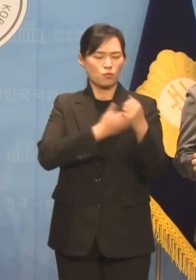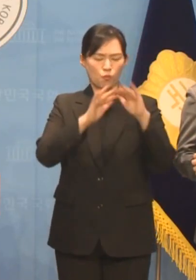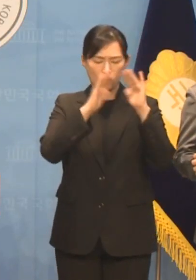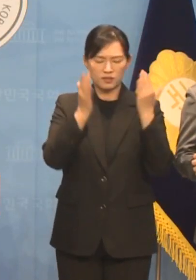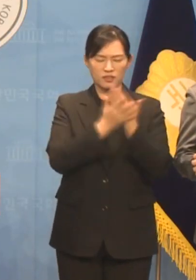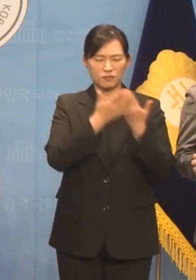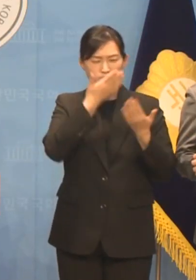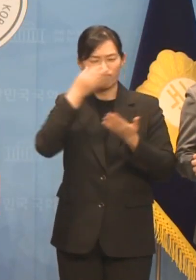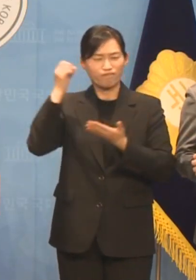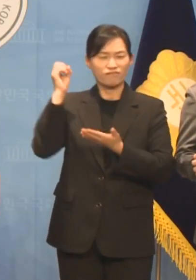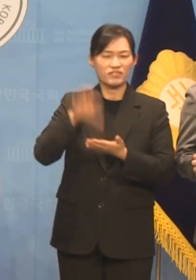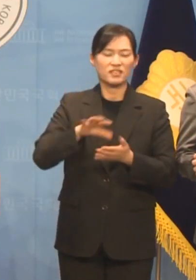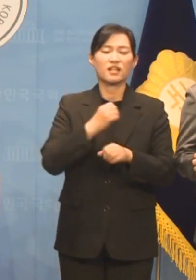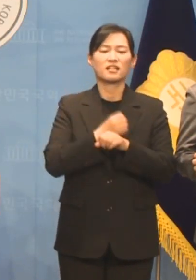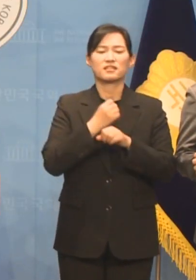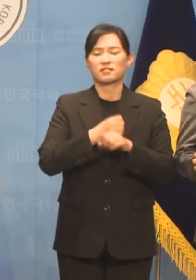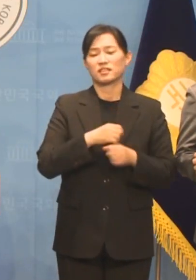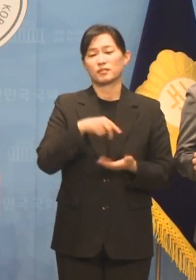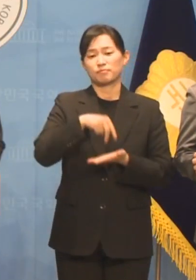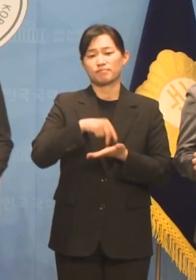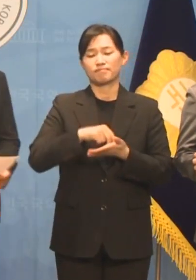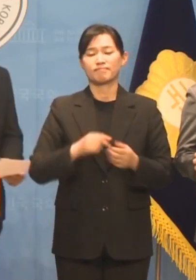완전히 무시하는 처사이다.